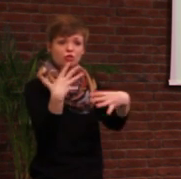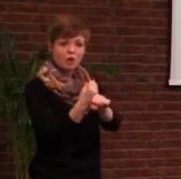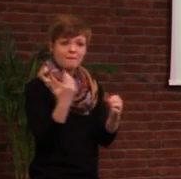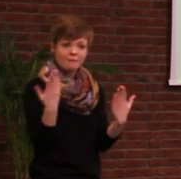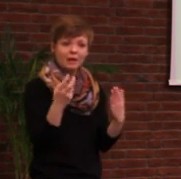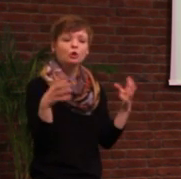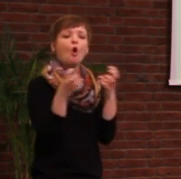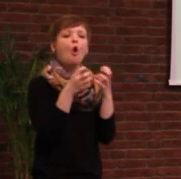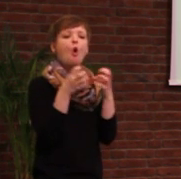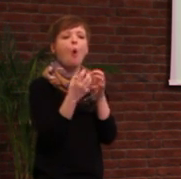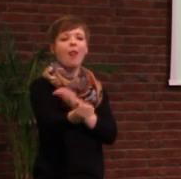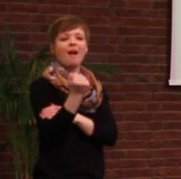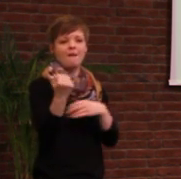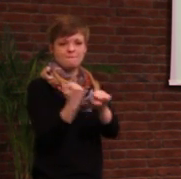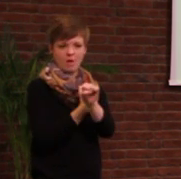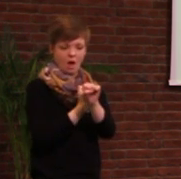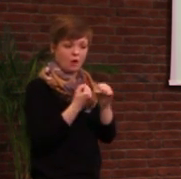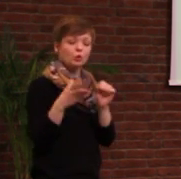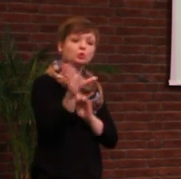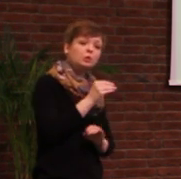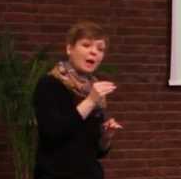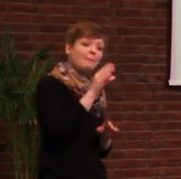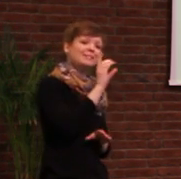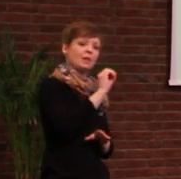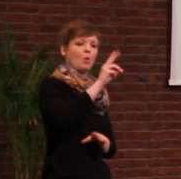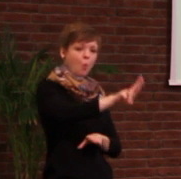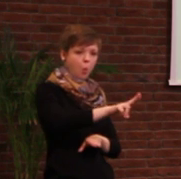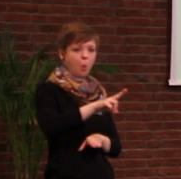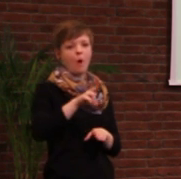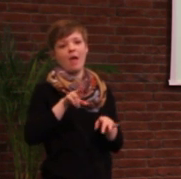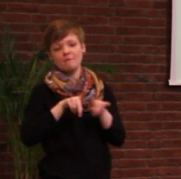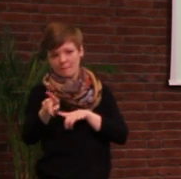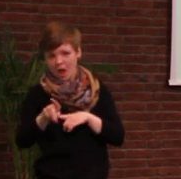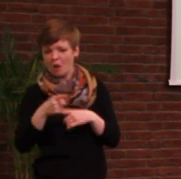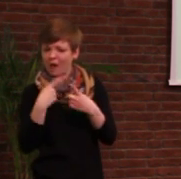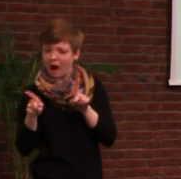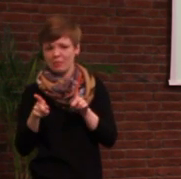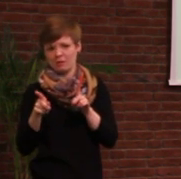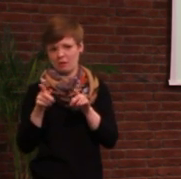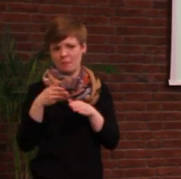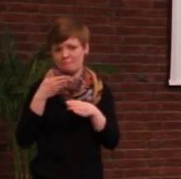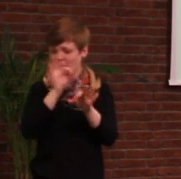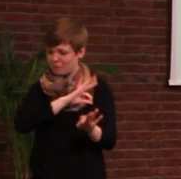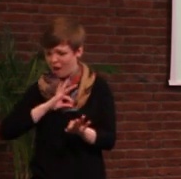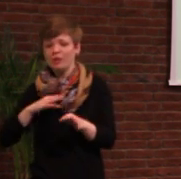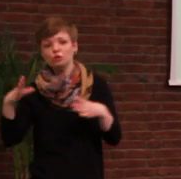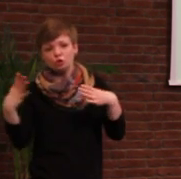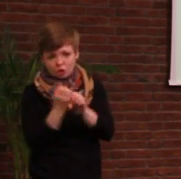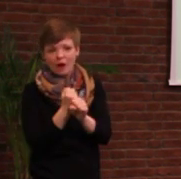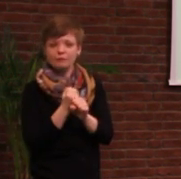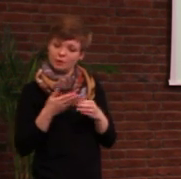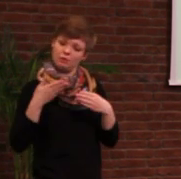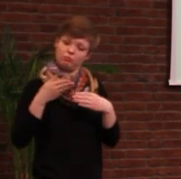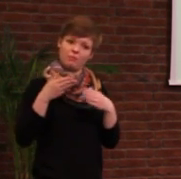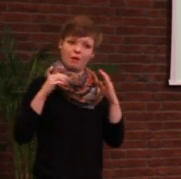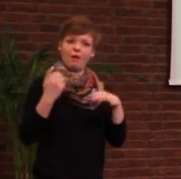überraschenden Bündnispartnern wie CDU, FDP und Umweltverbänden gemeinsam zu verhindern. Ohne jemand auf die Füße treten zu wollen, hat uns damals